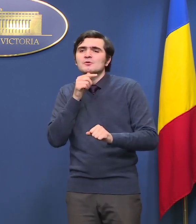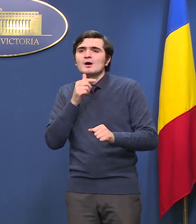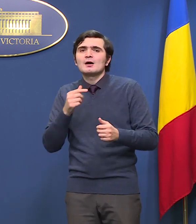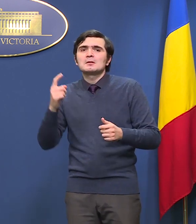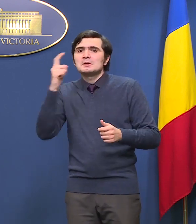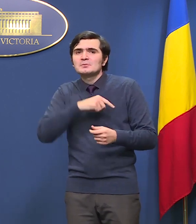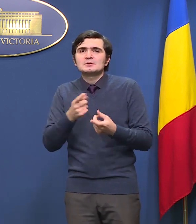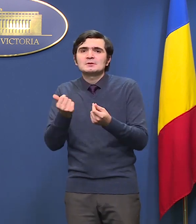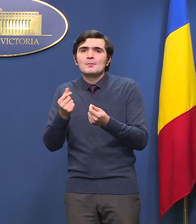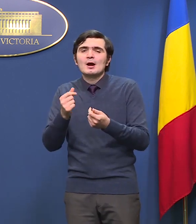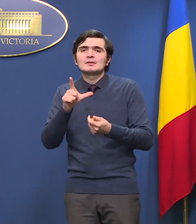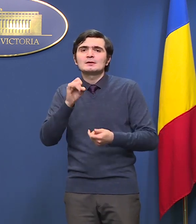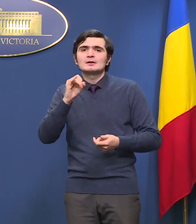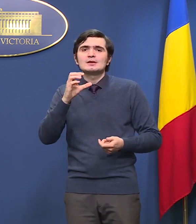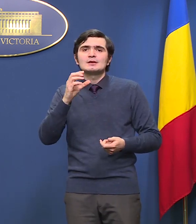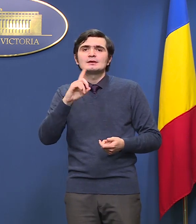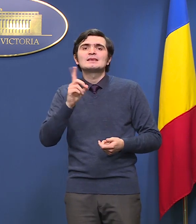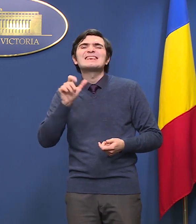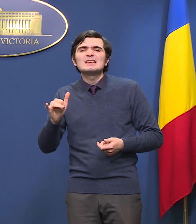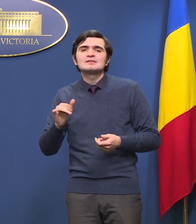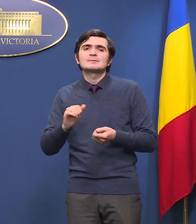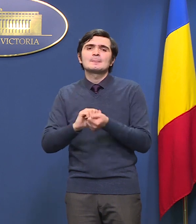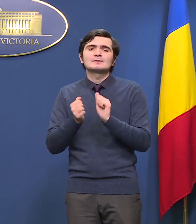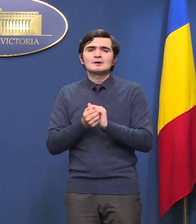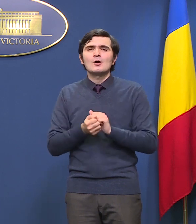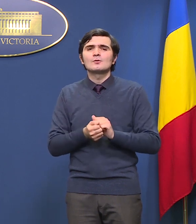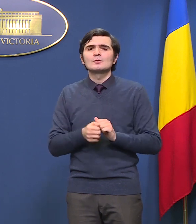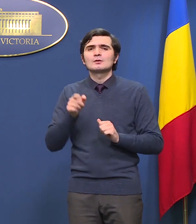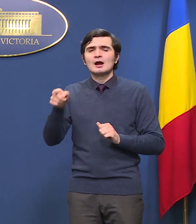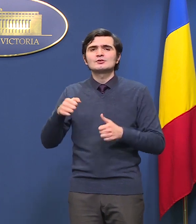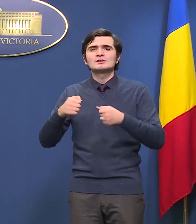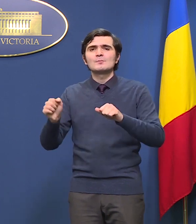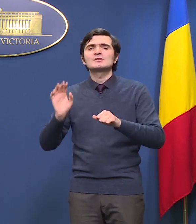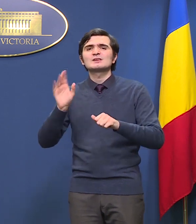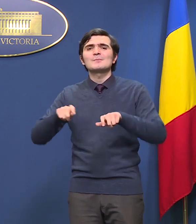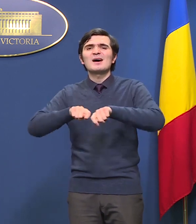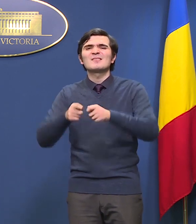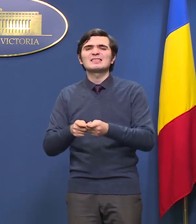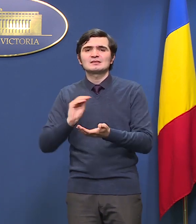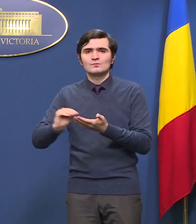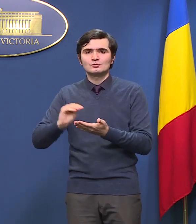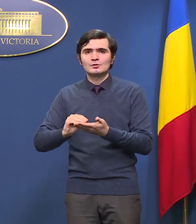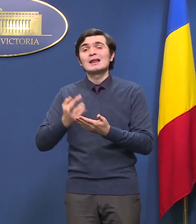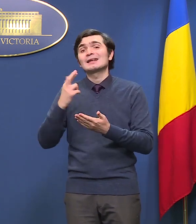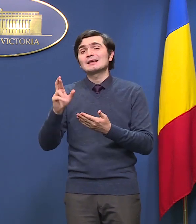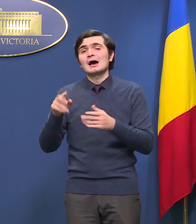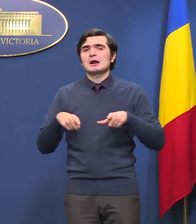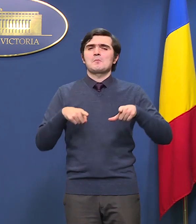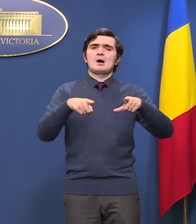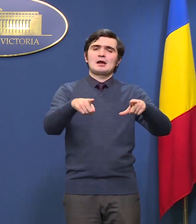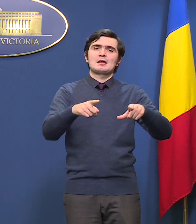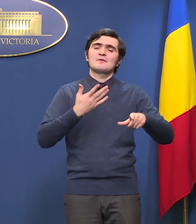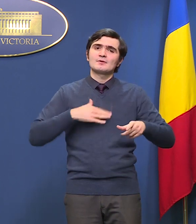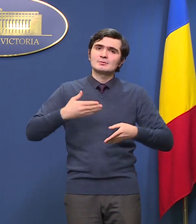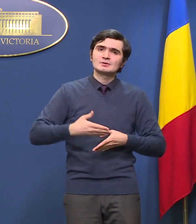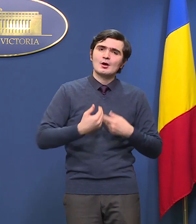într-o situație în care să le afecteze buna funcționare și, pe de altă parte, să și putem să oferim o mână de